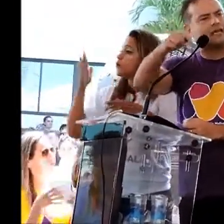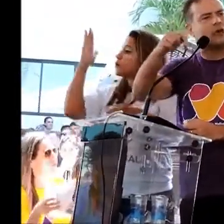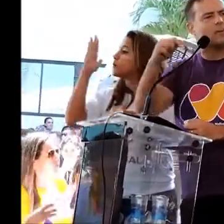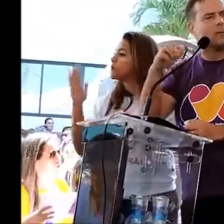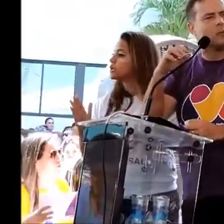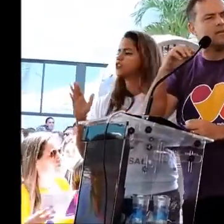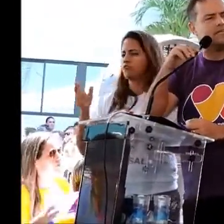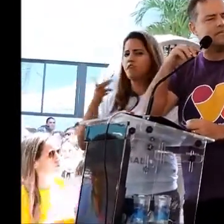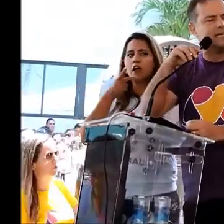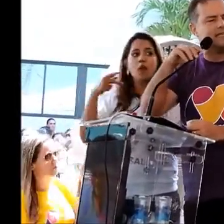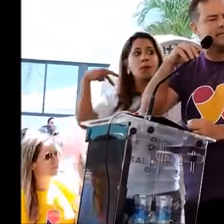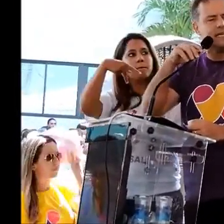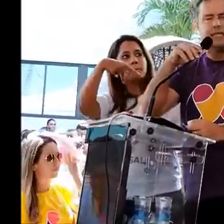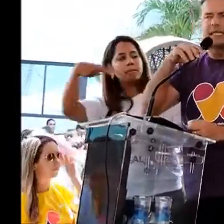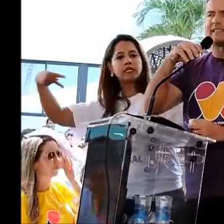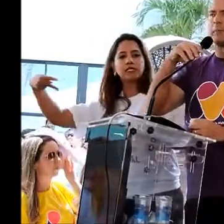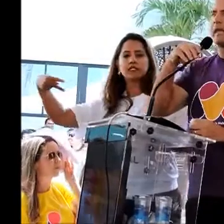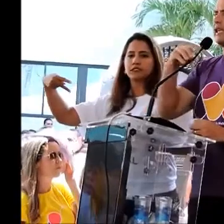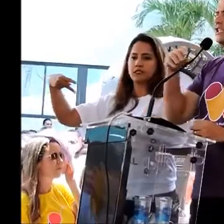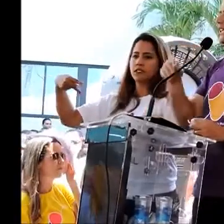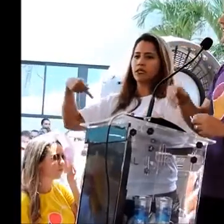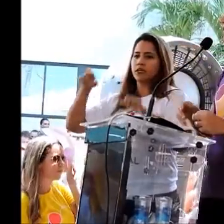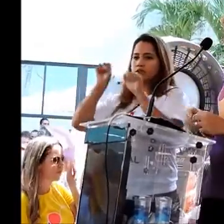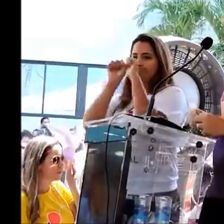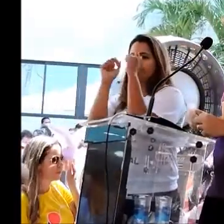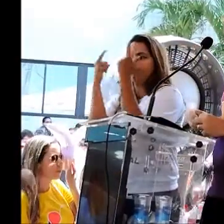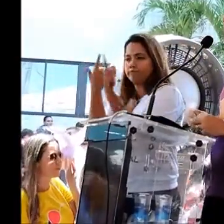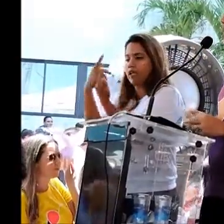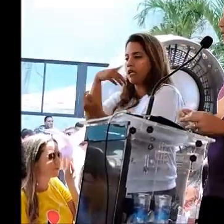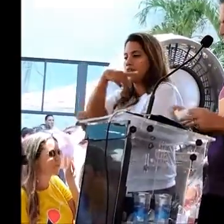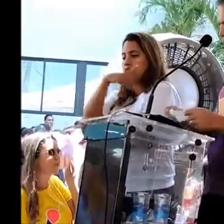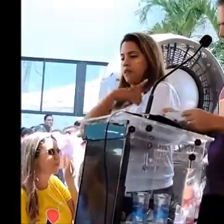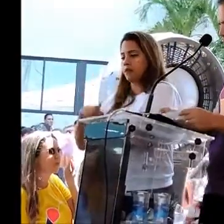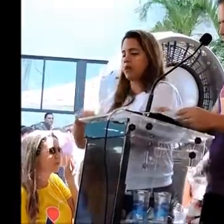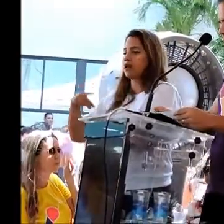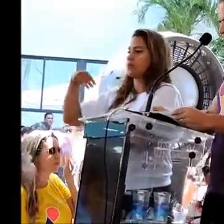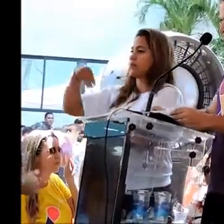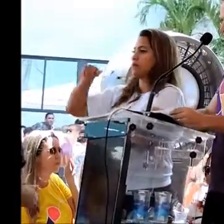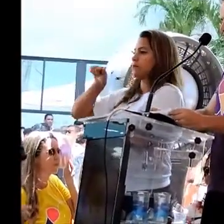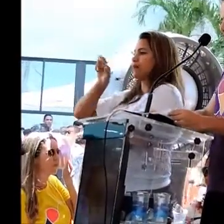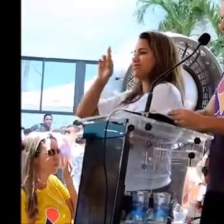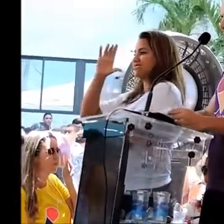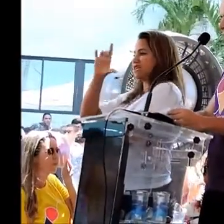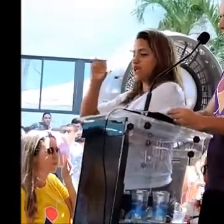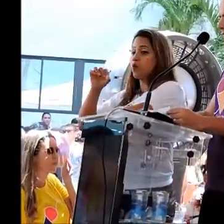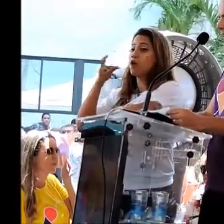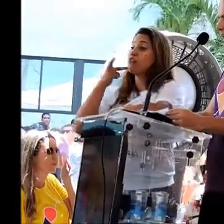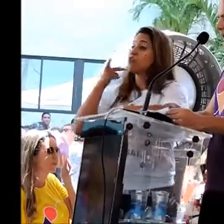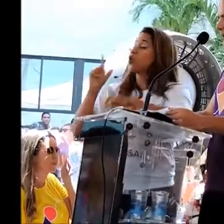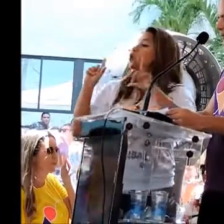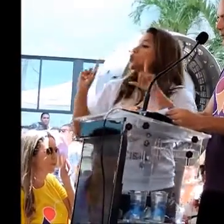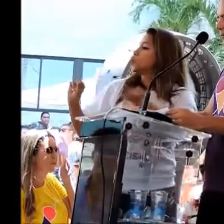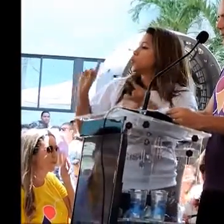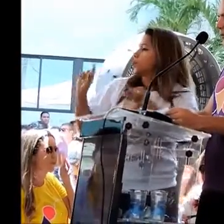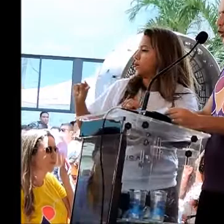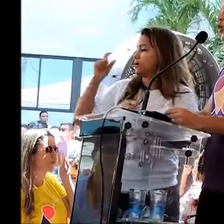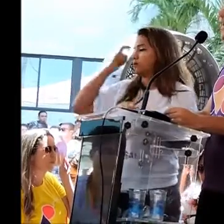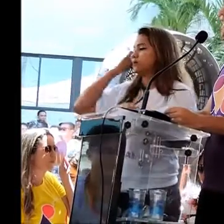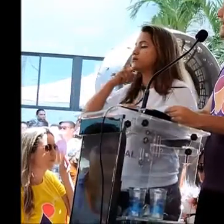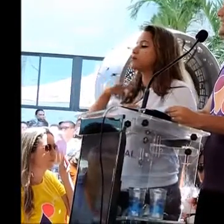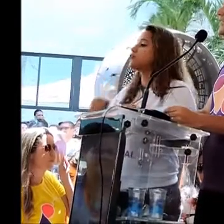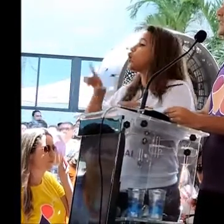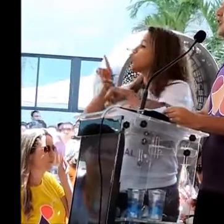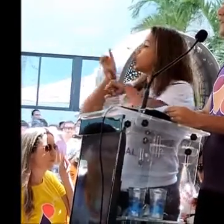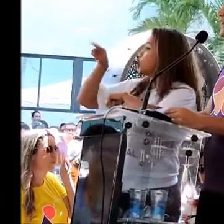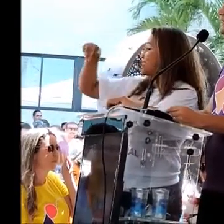como relatado aqui pelo presidente da Assembleia Legislativa, deputado Marcelo Vitor. Ela disse que,